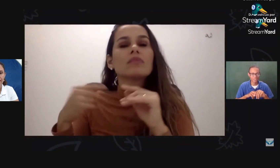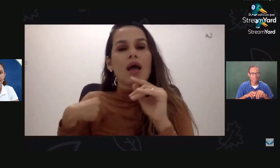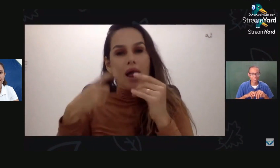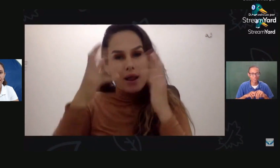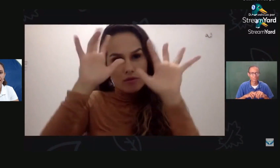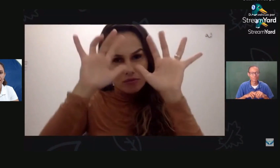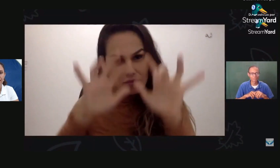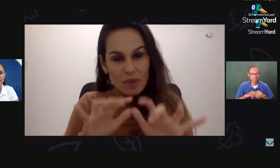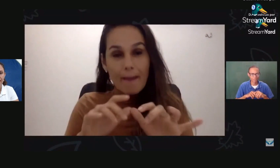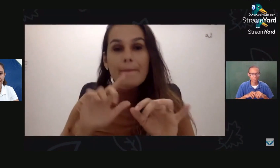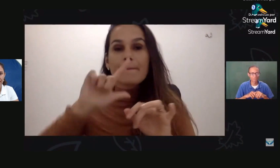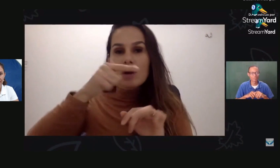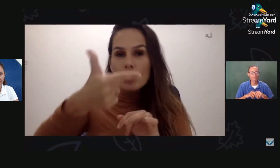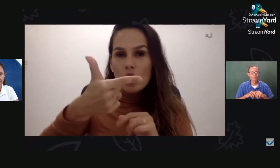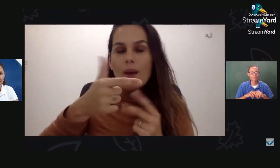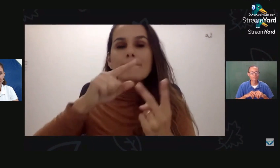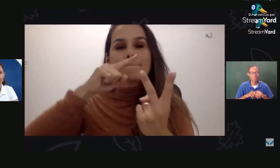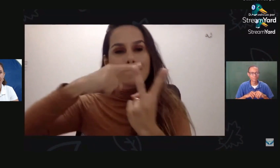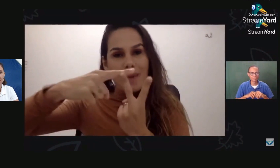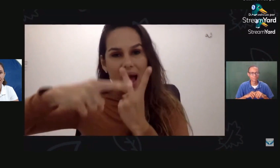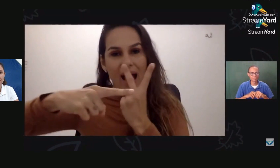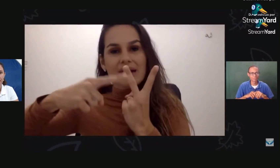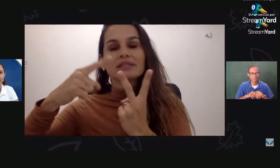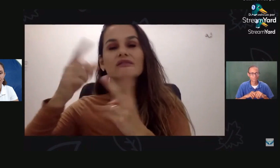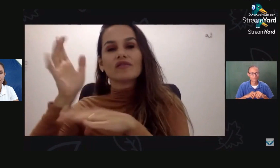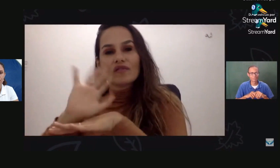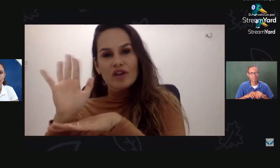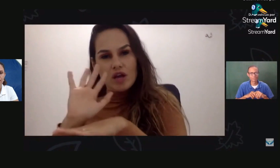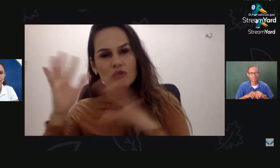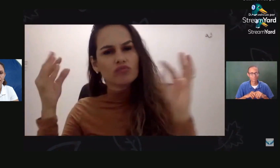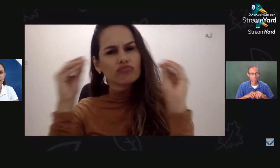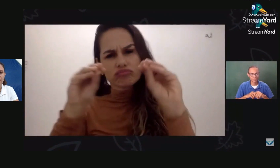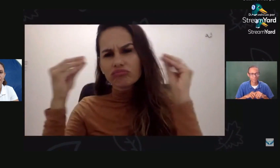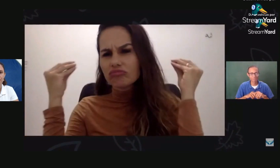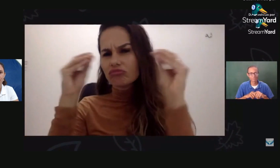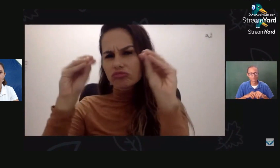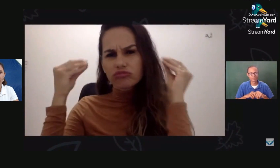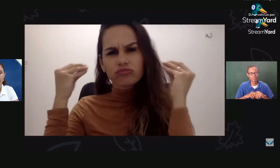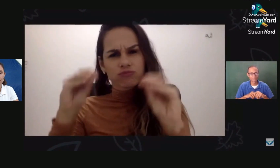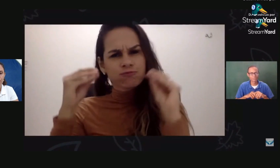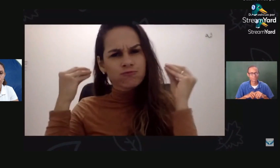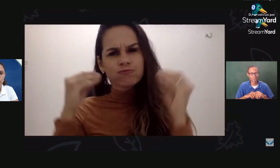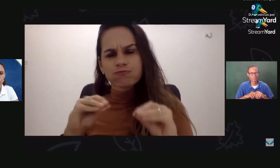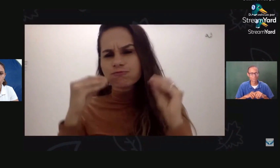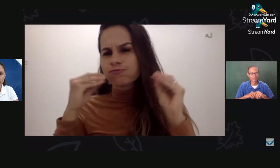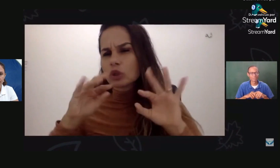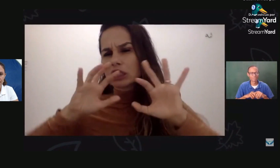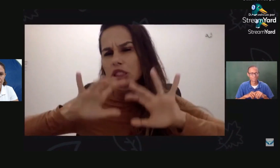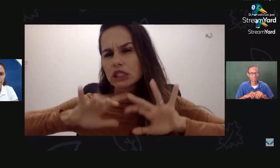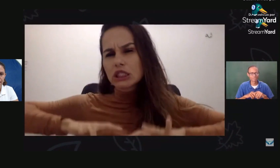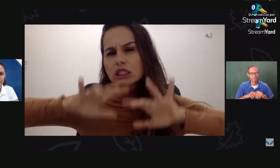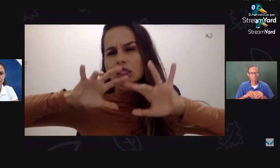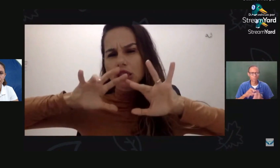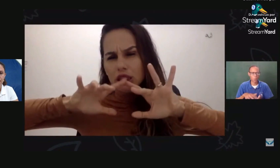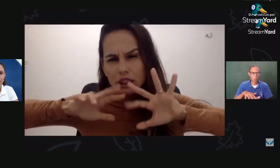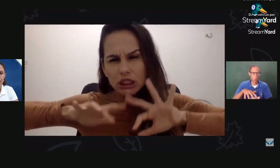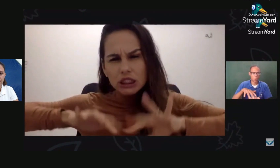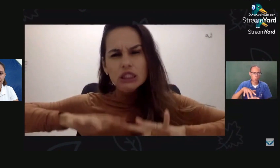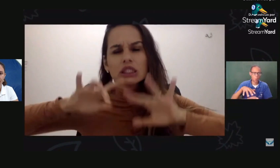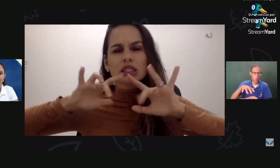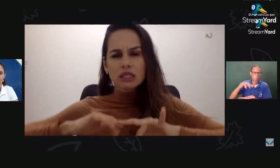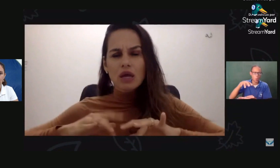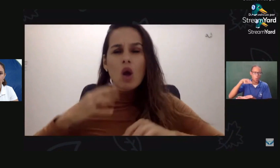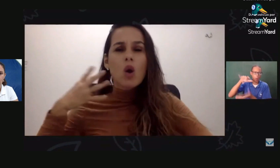link, né? Em cada parte. Né? E fui colocando vídeo em todas as partes em língua